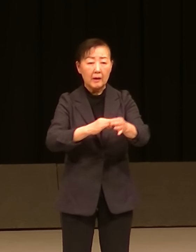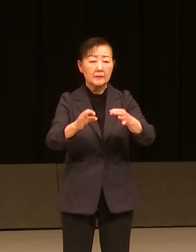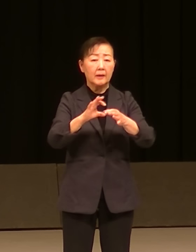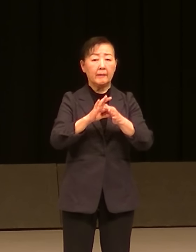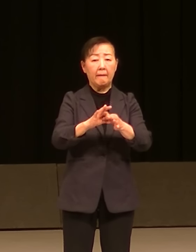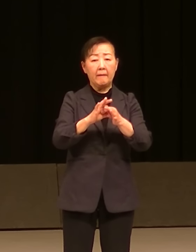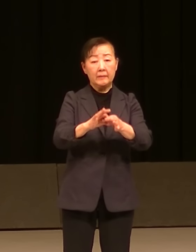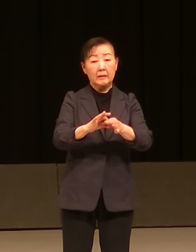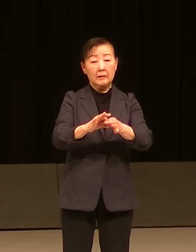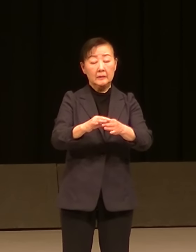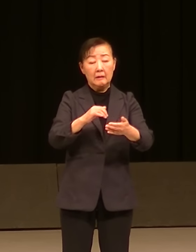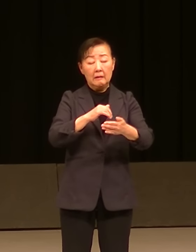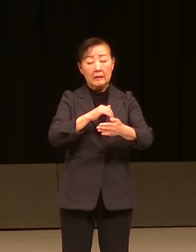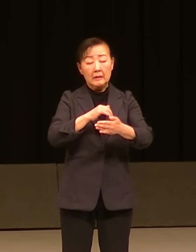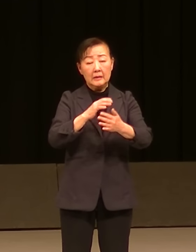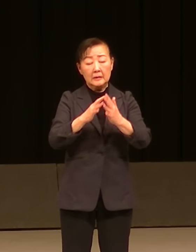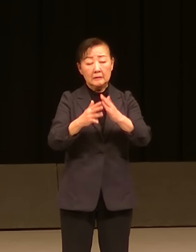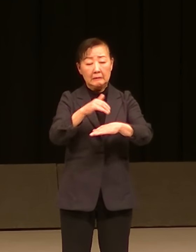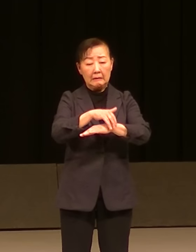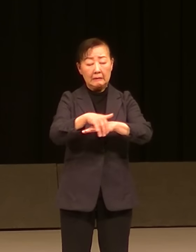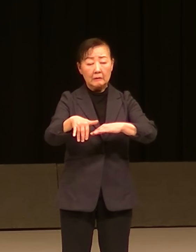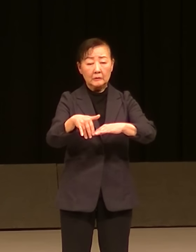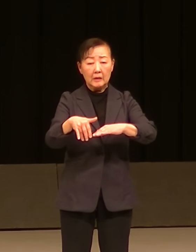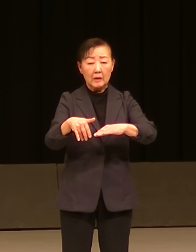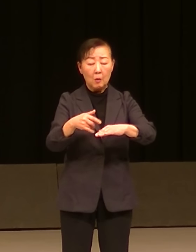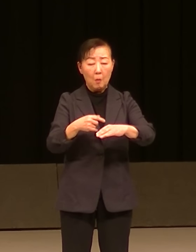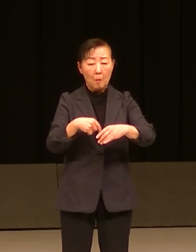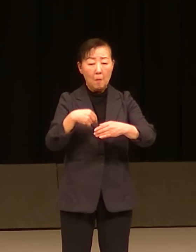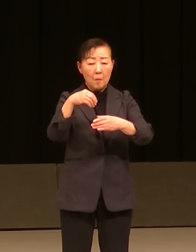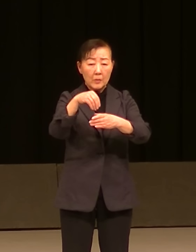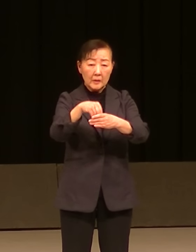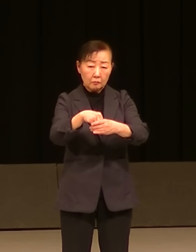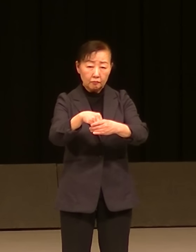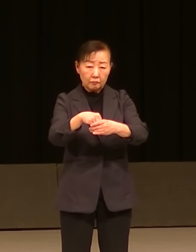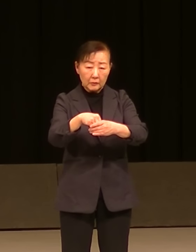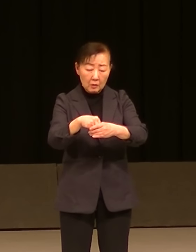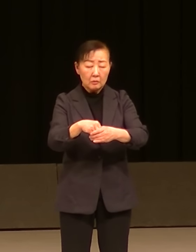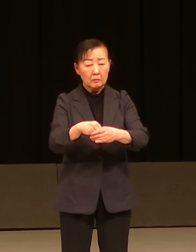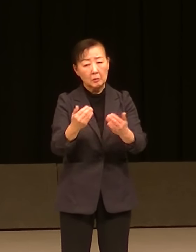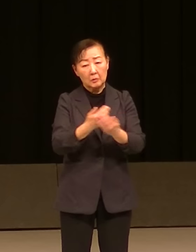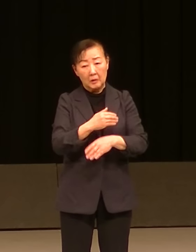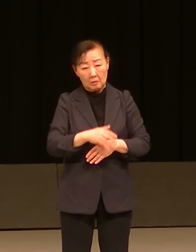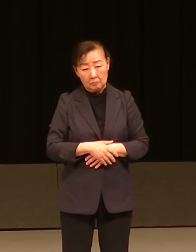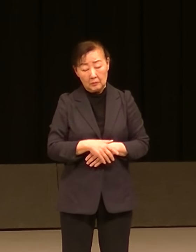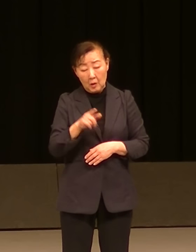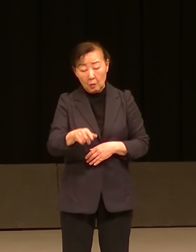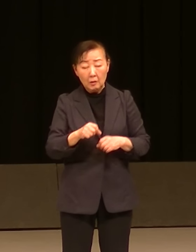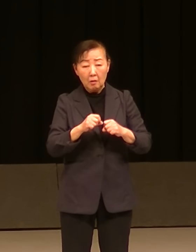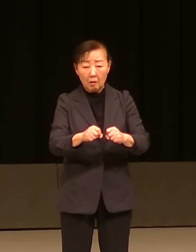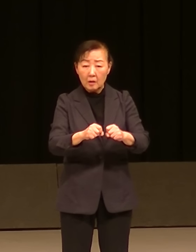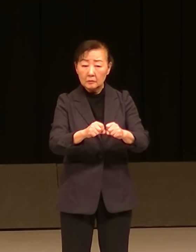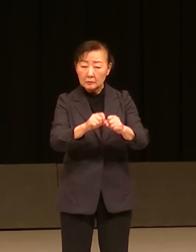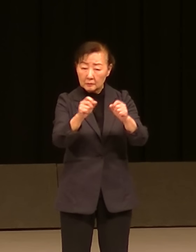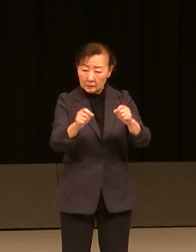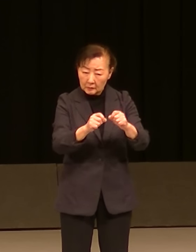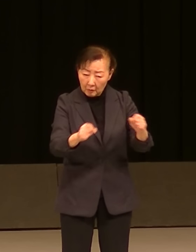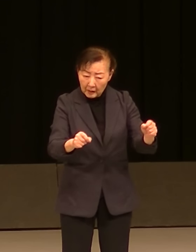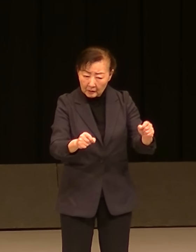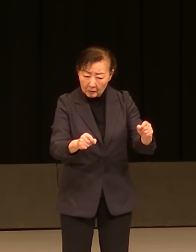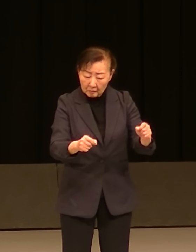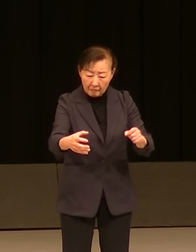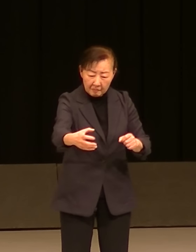にこの戦略性を持ち込むということの意味でございますが、それをやると、この結局は分